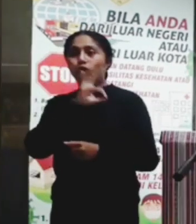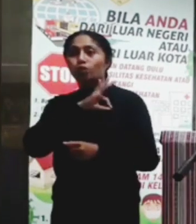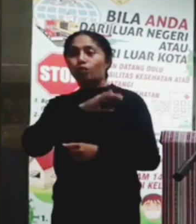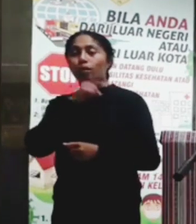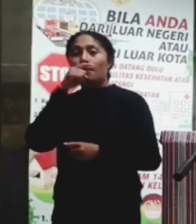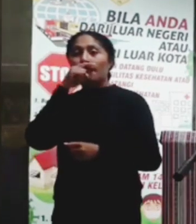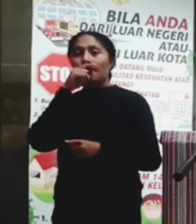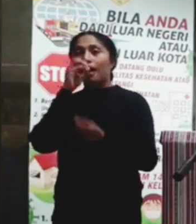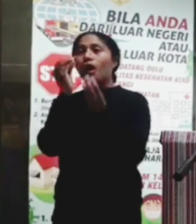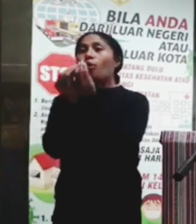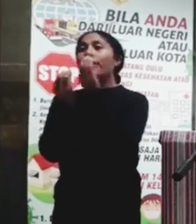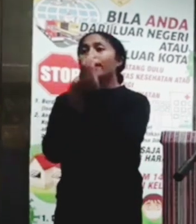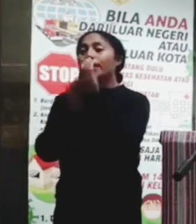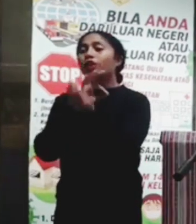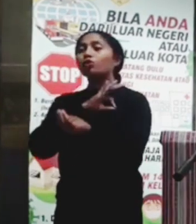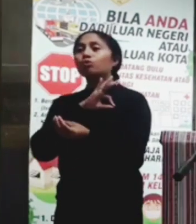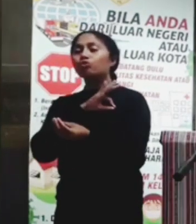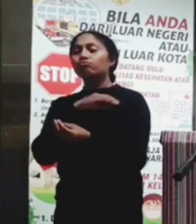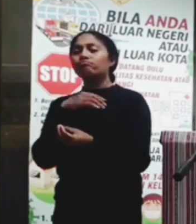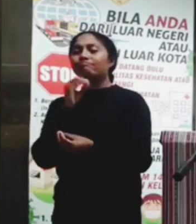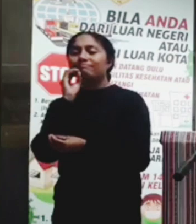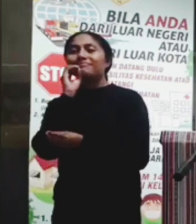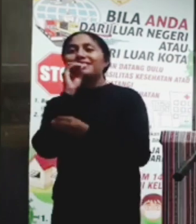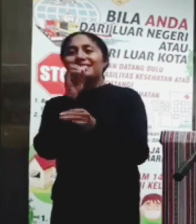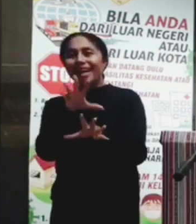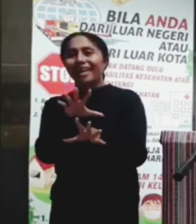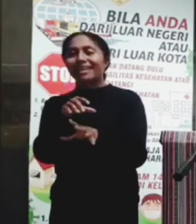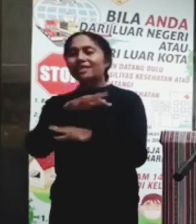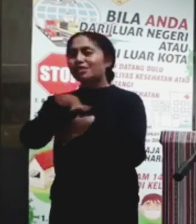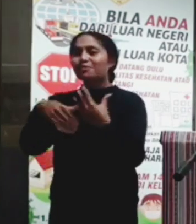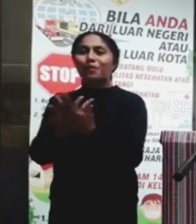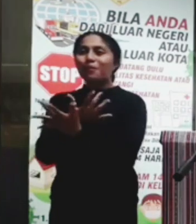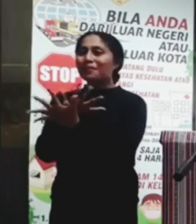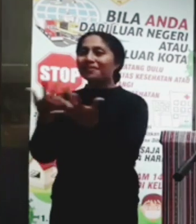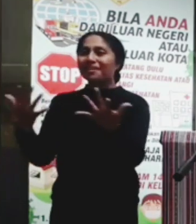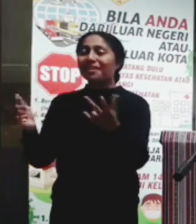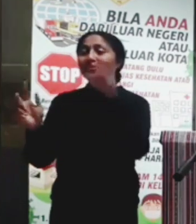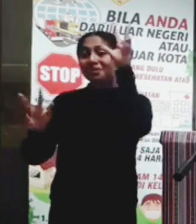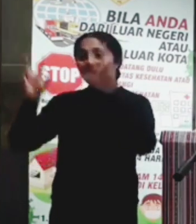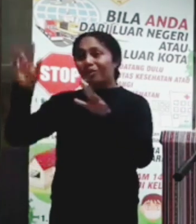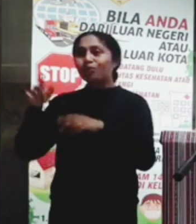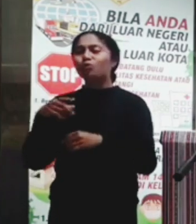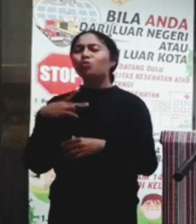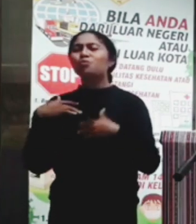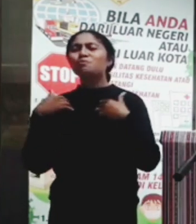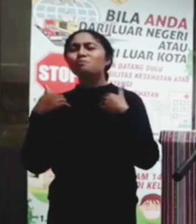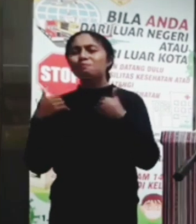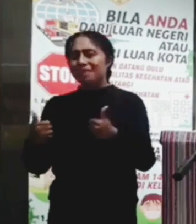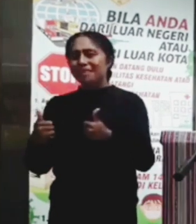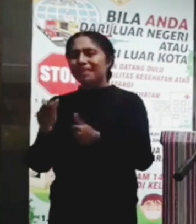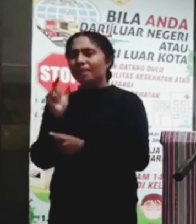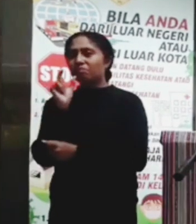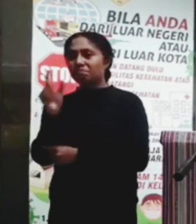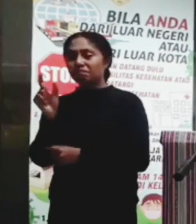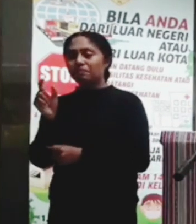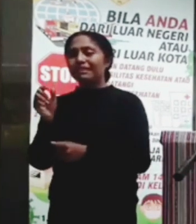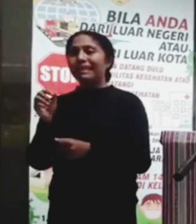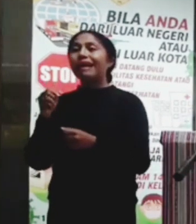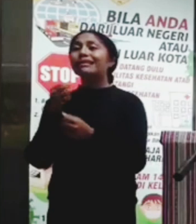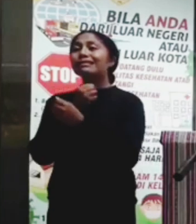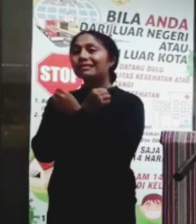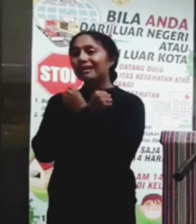gunung memberikan pesan kepada seluruh rakyat Nusa Tenggara Timur untuk bisa menjaga